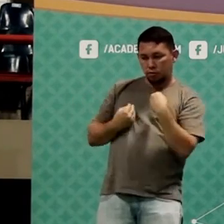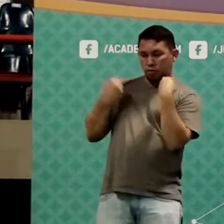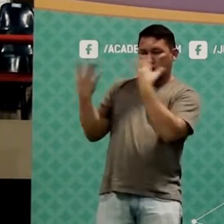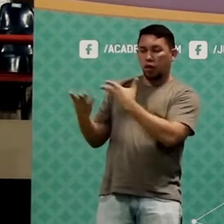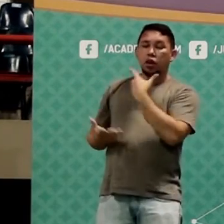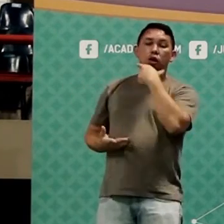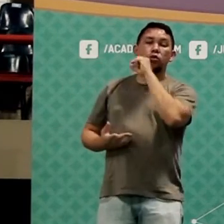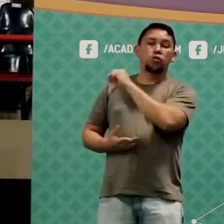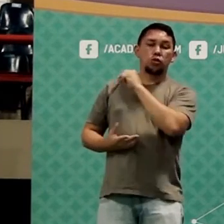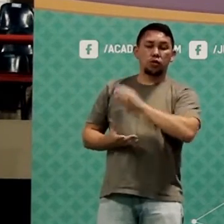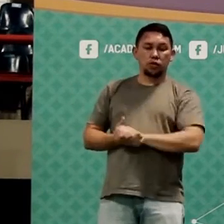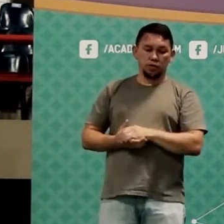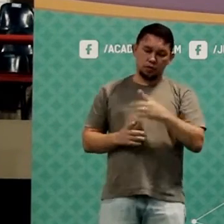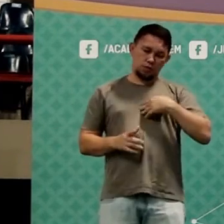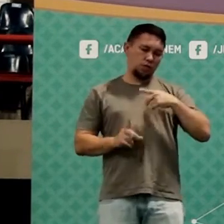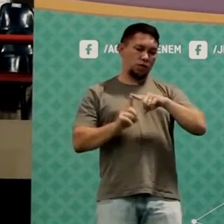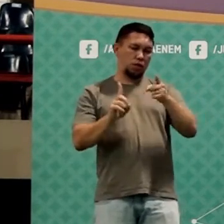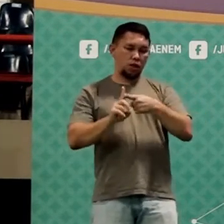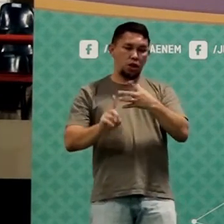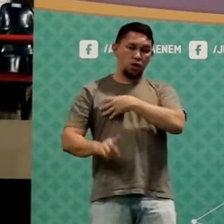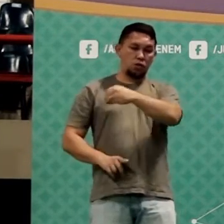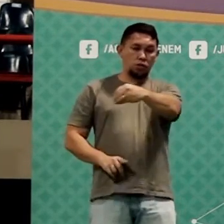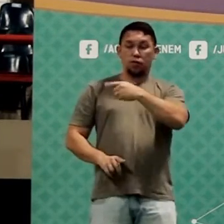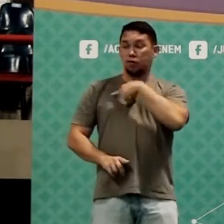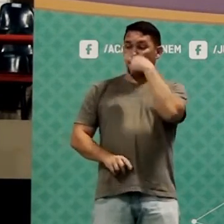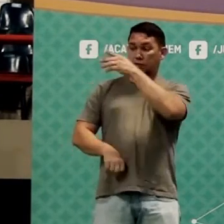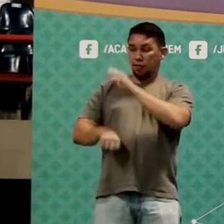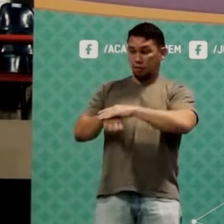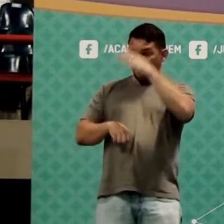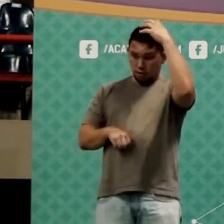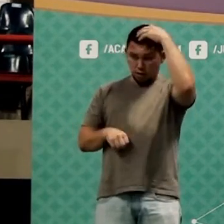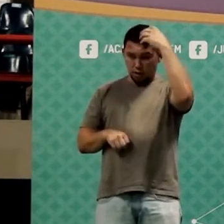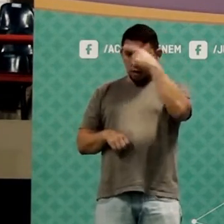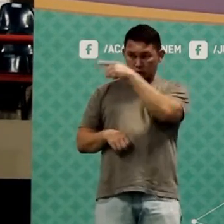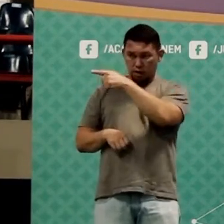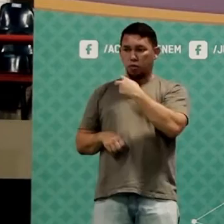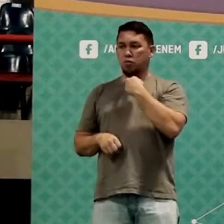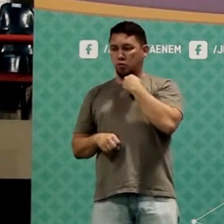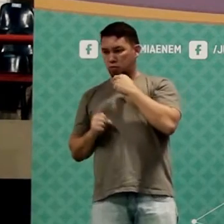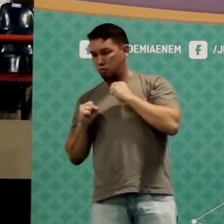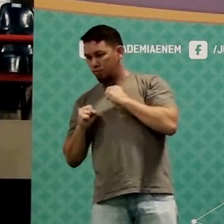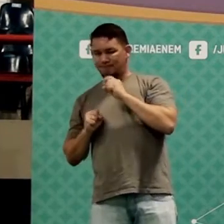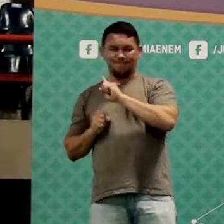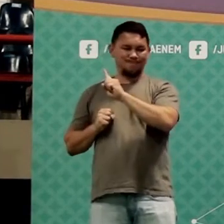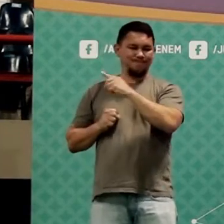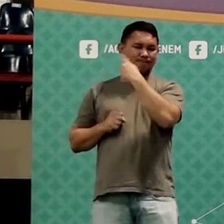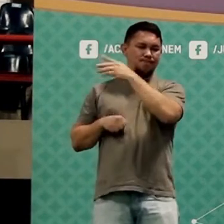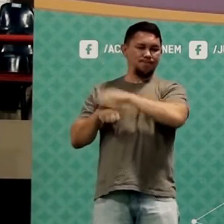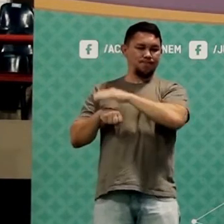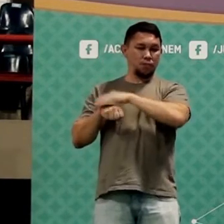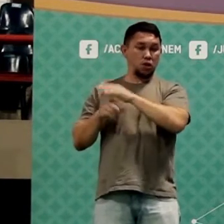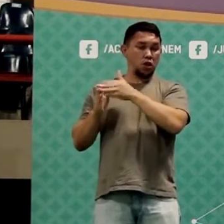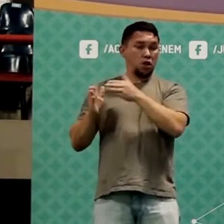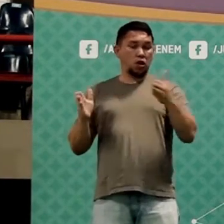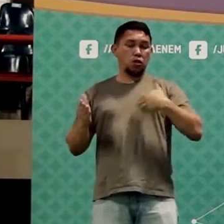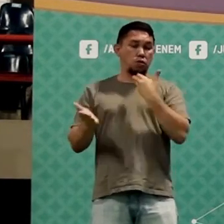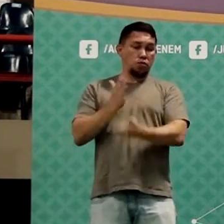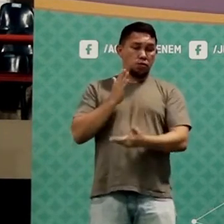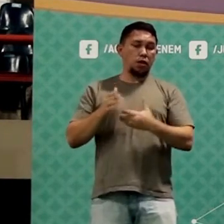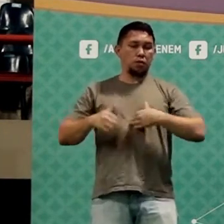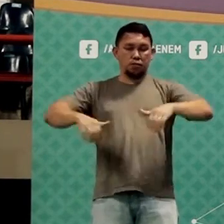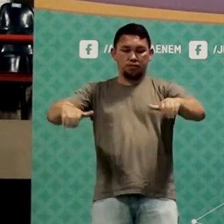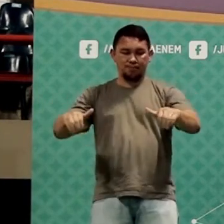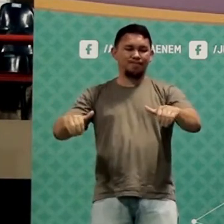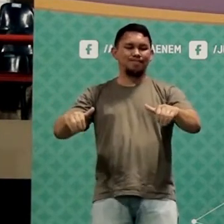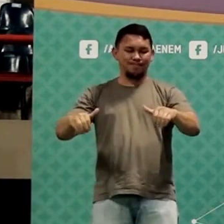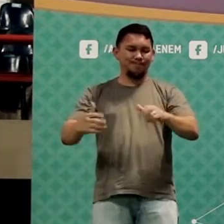ele o quê? Um filho. A rainha pode dar um filho? Não. Ele está prestes a perder o trono?